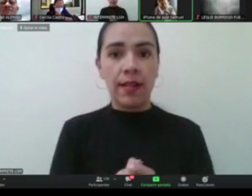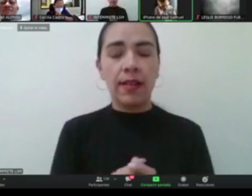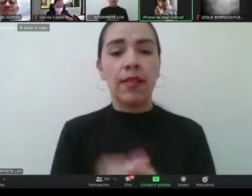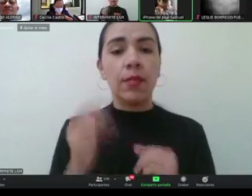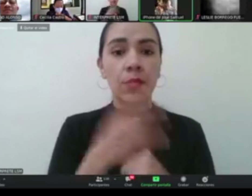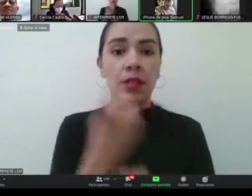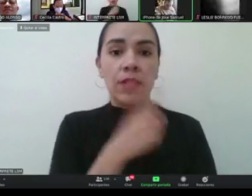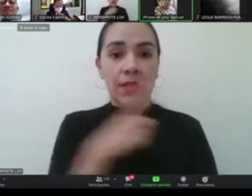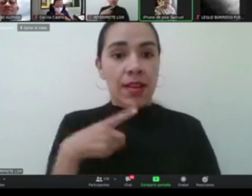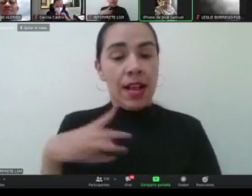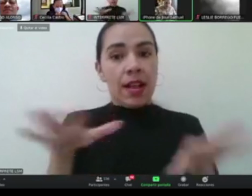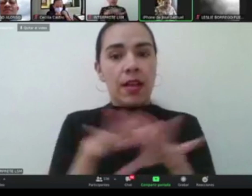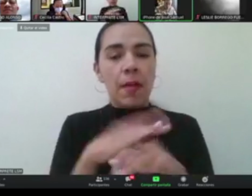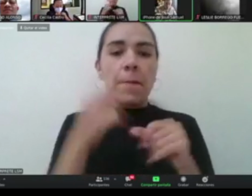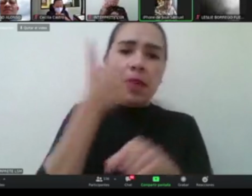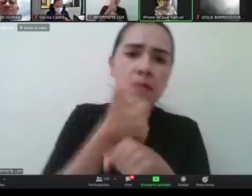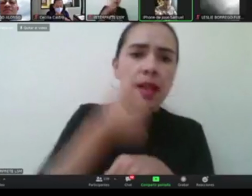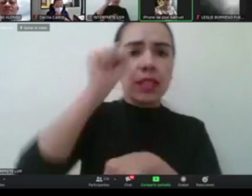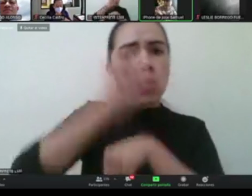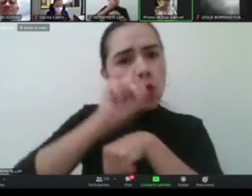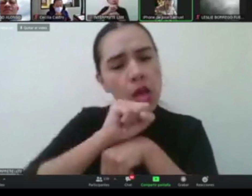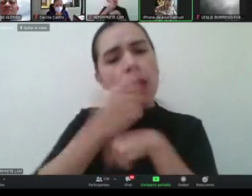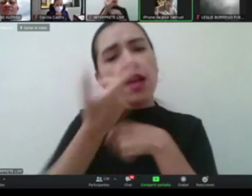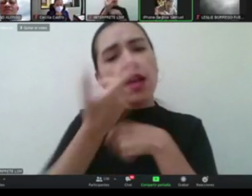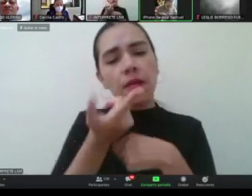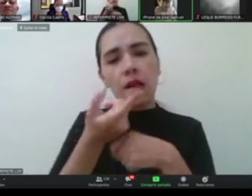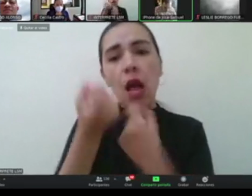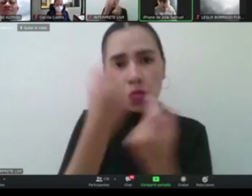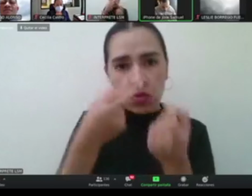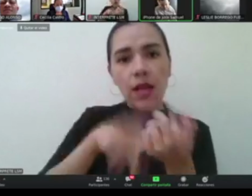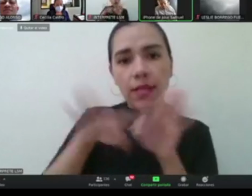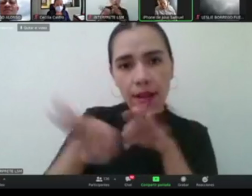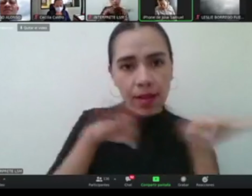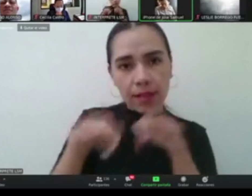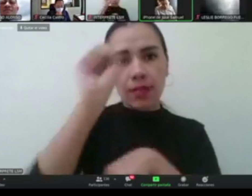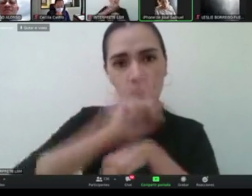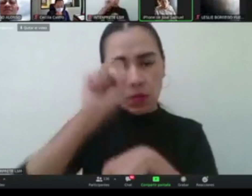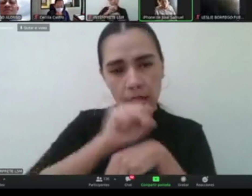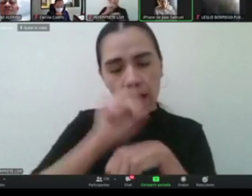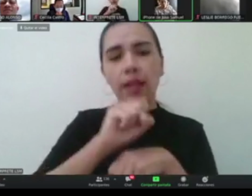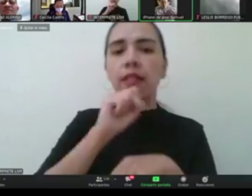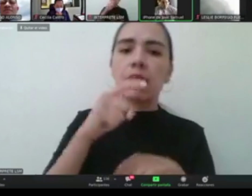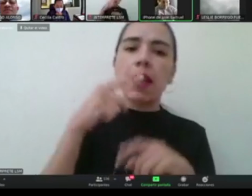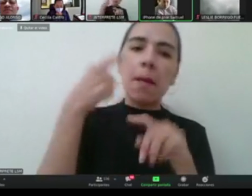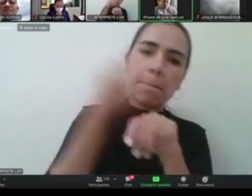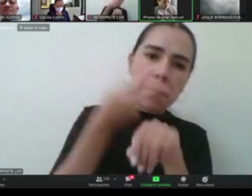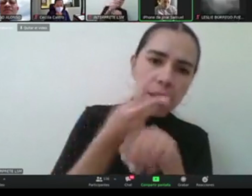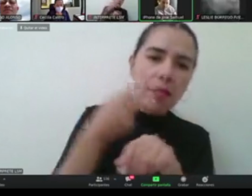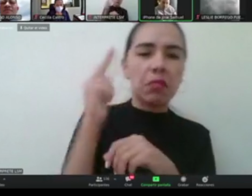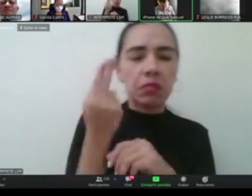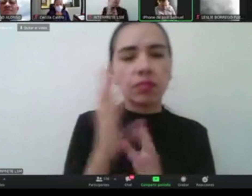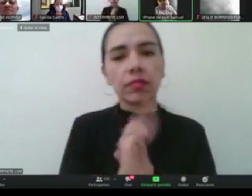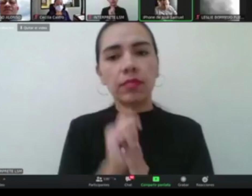educativas, tanto de primaria, secundaria, también trabajé en secundaria, y de educación superior como una inversión,